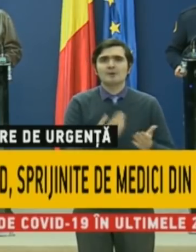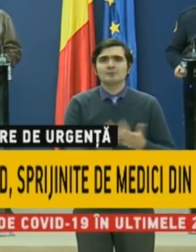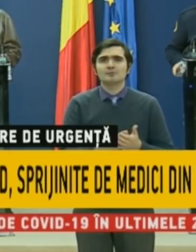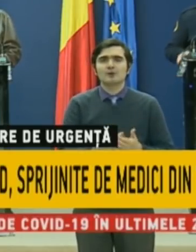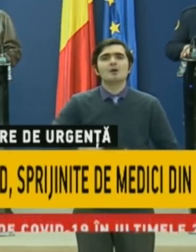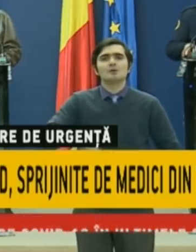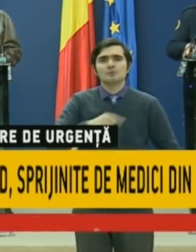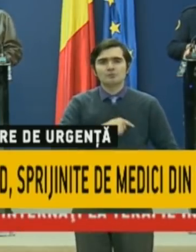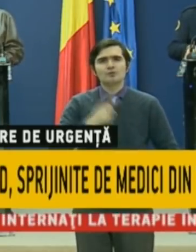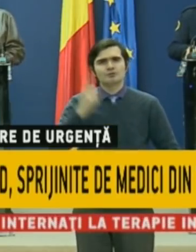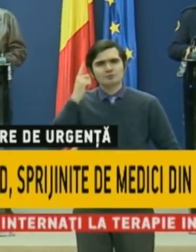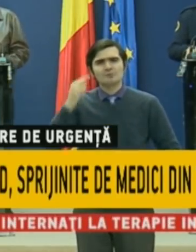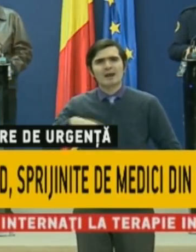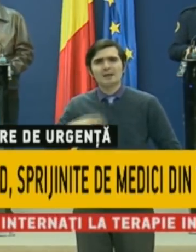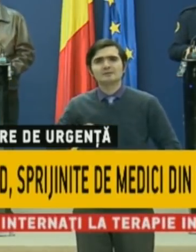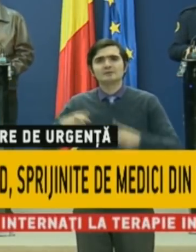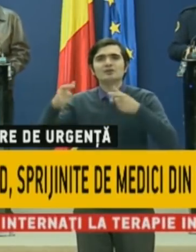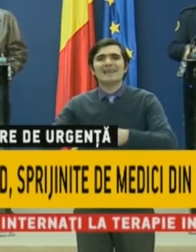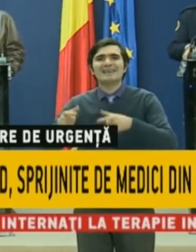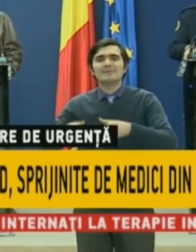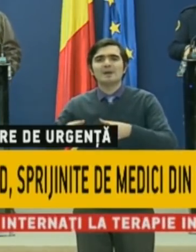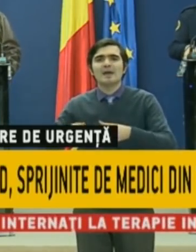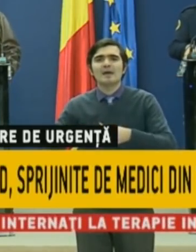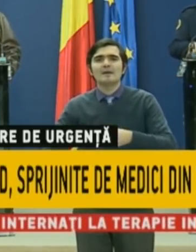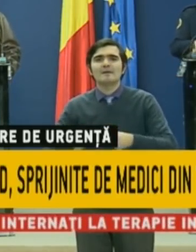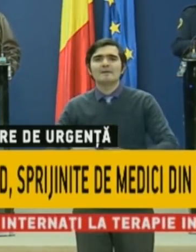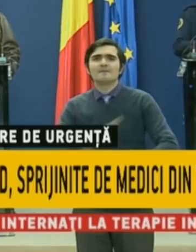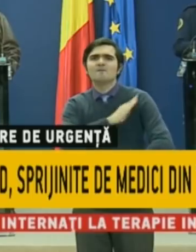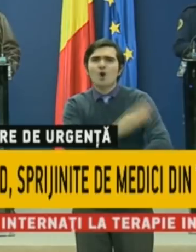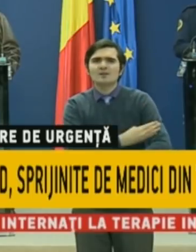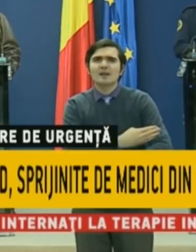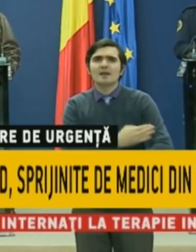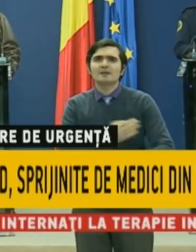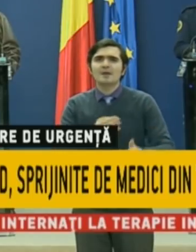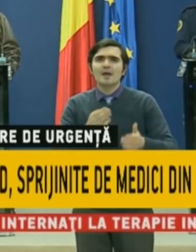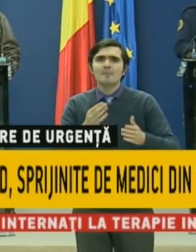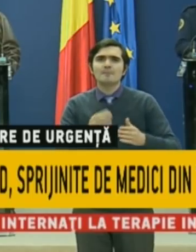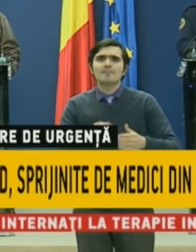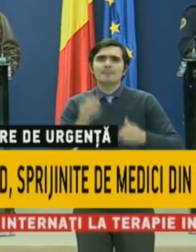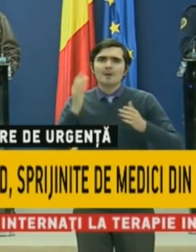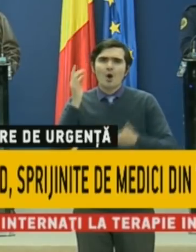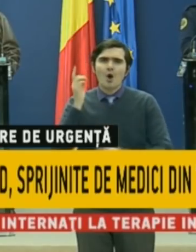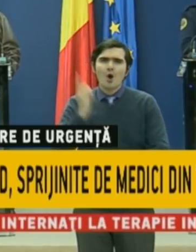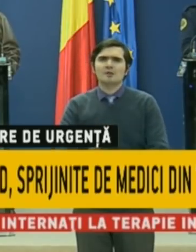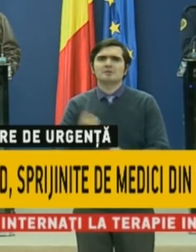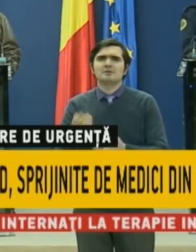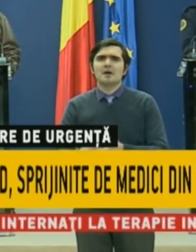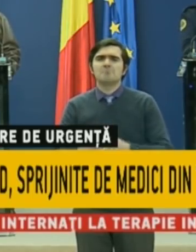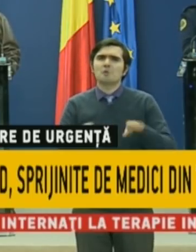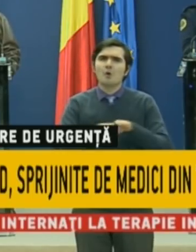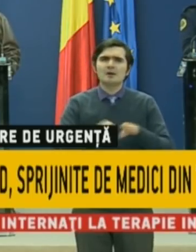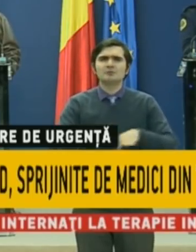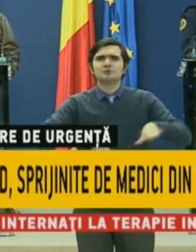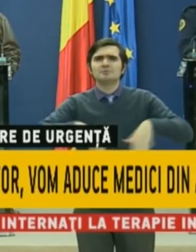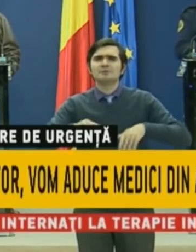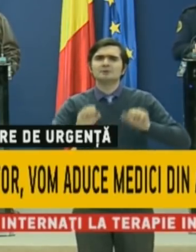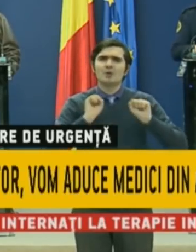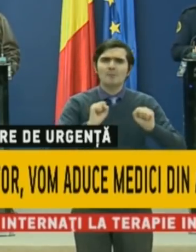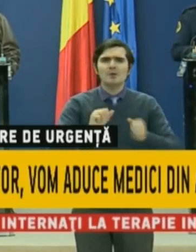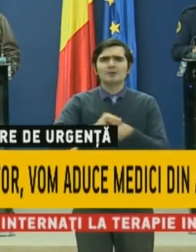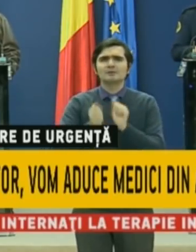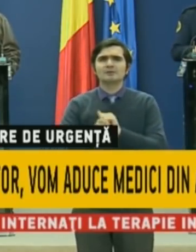noastră există și echipele de forțelor de ordine, colegii de la Ministerul Apărării, colegii de la